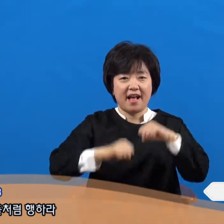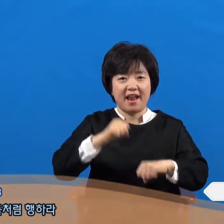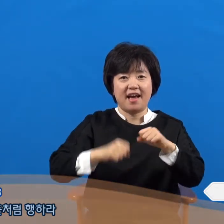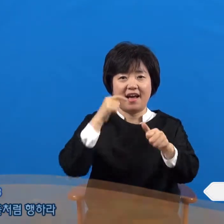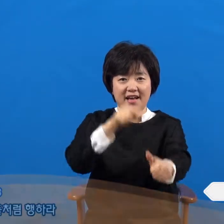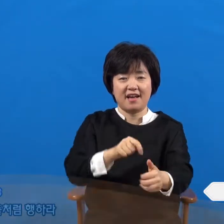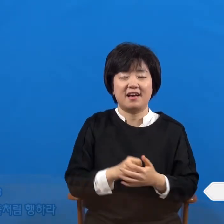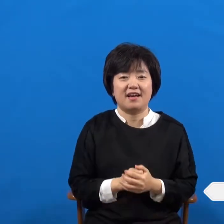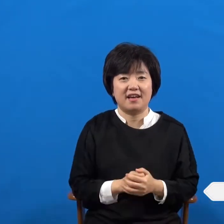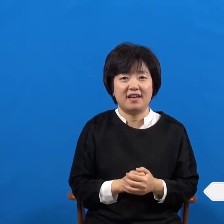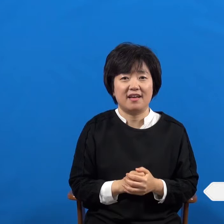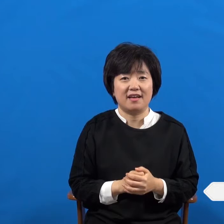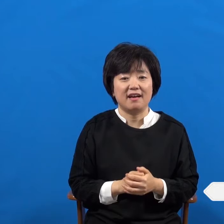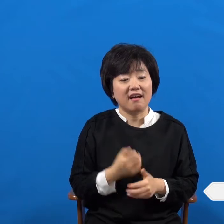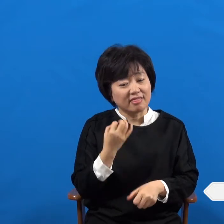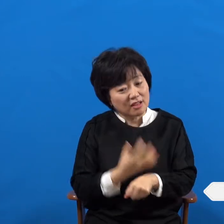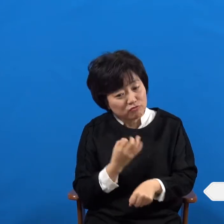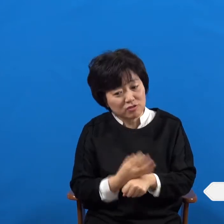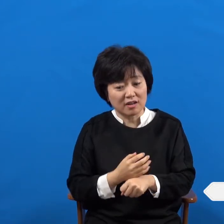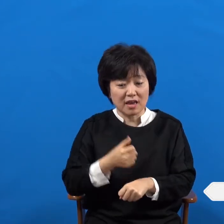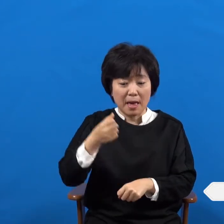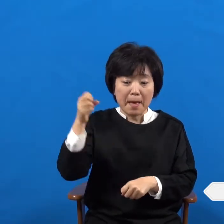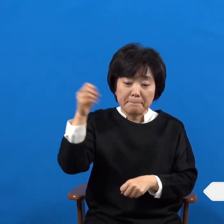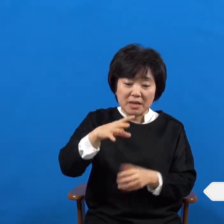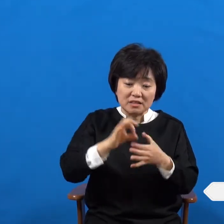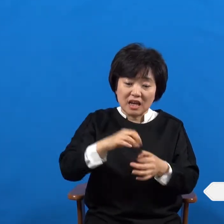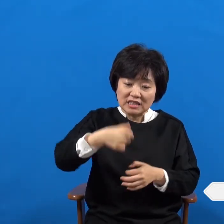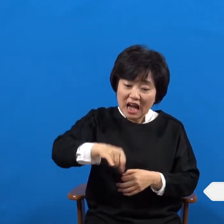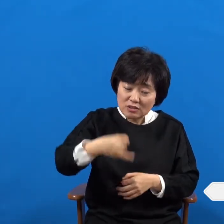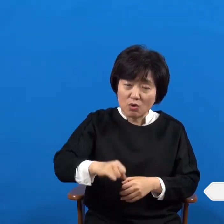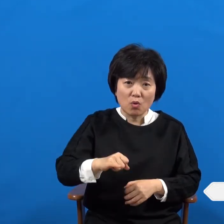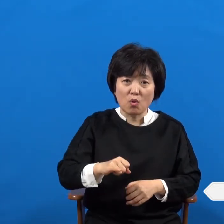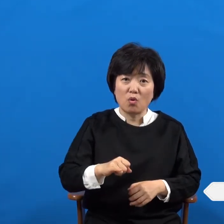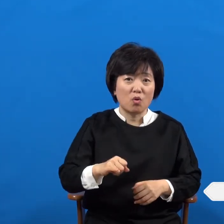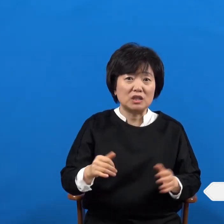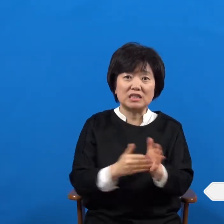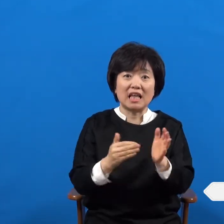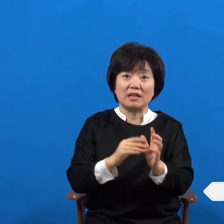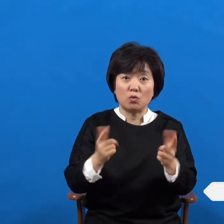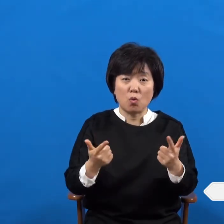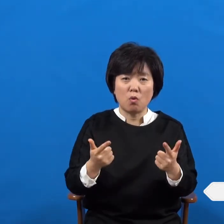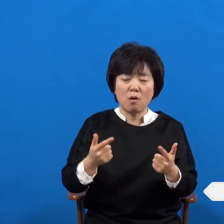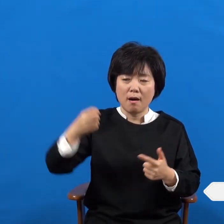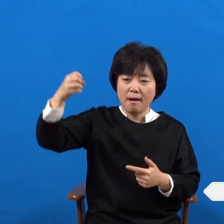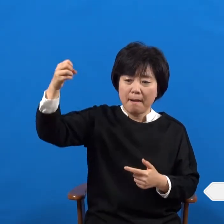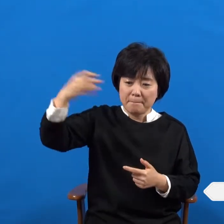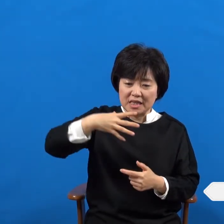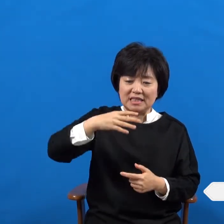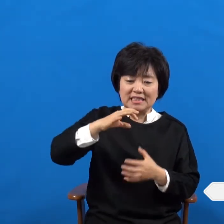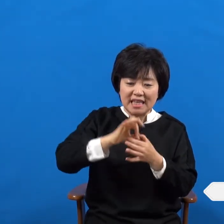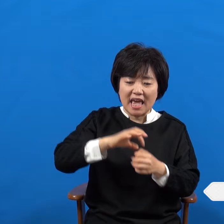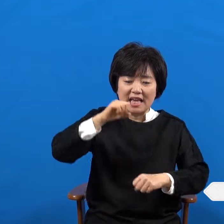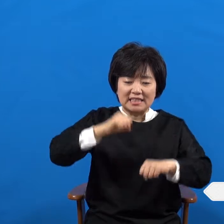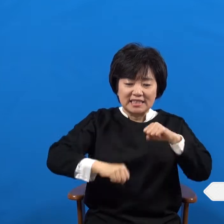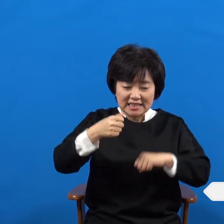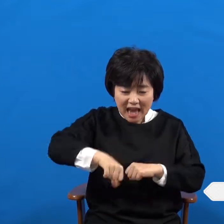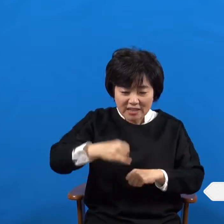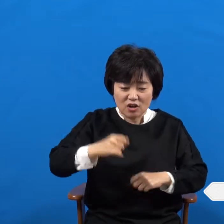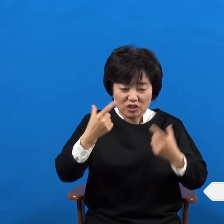행하라. 그냥 단순히 빛의 자녀로 끝나는 것이 아니라 자녀처럼 행하라고